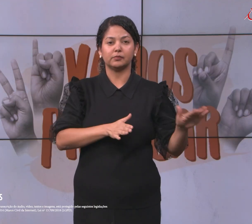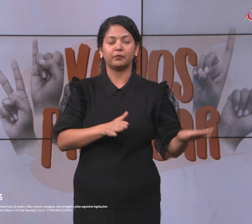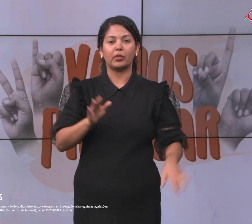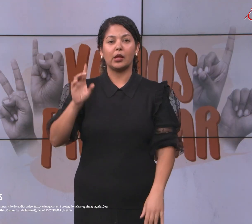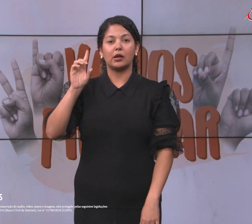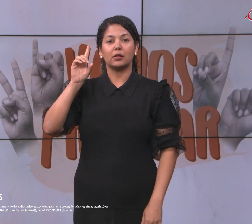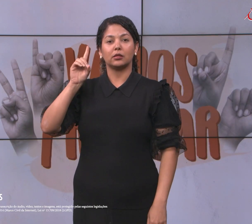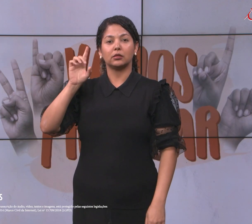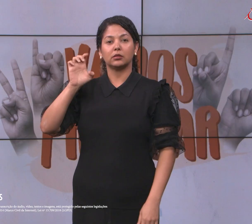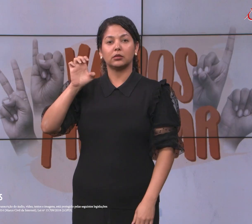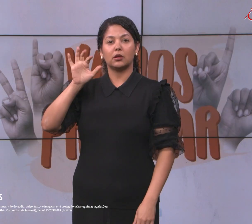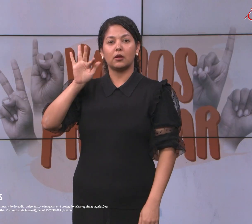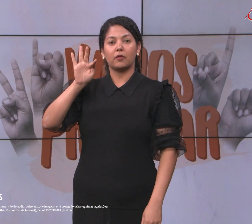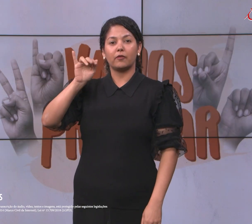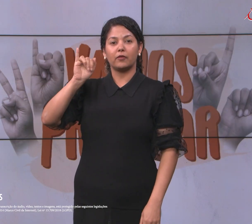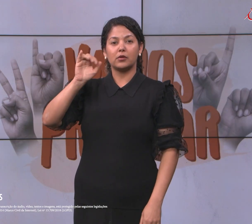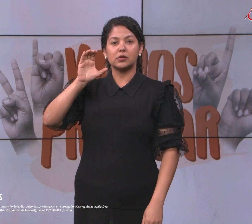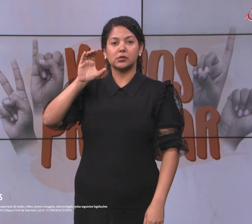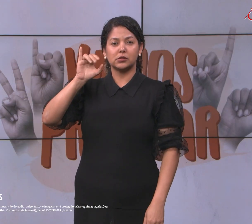coisa, ok?